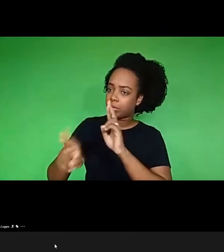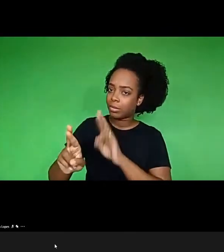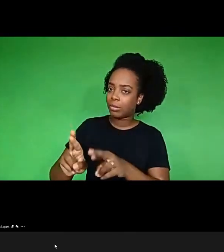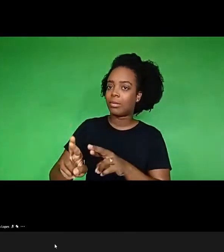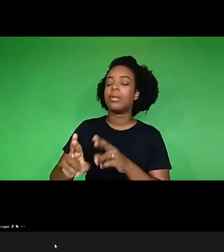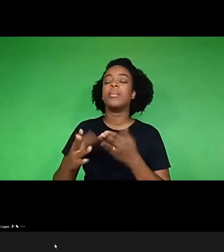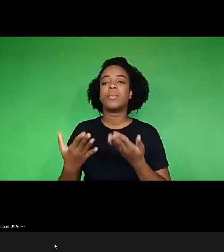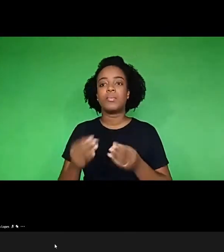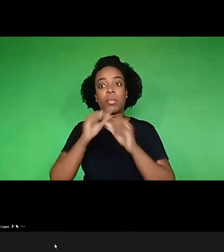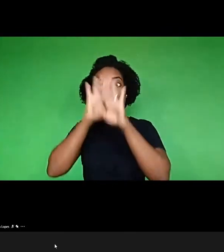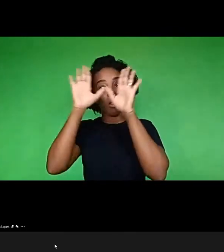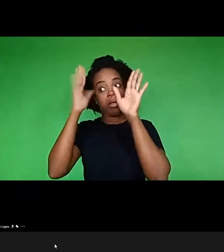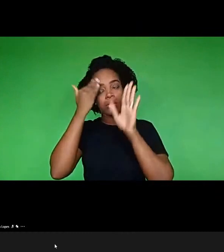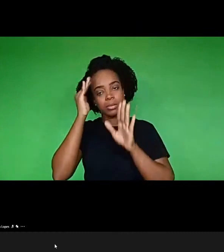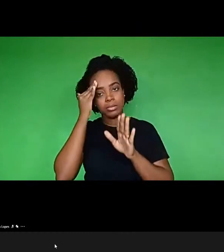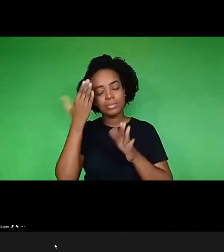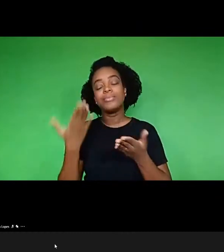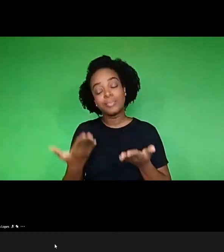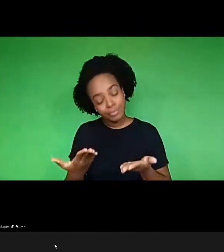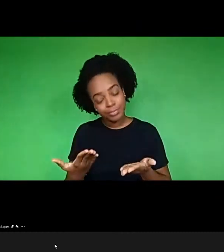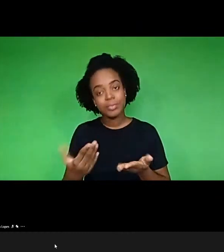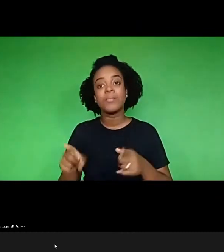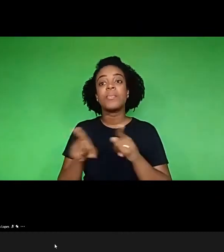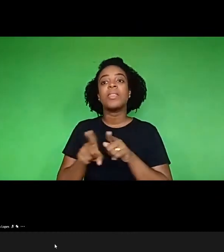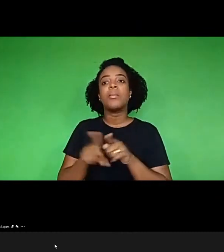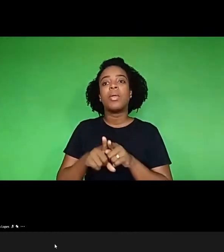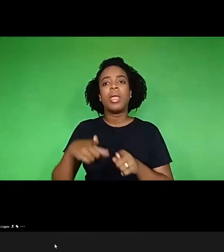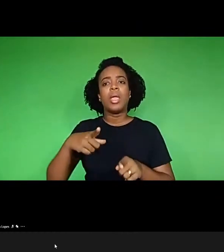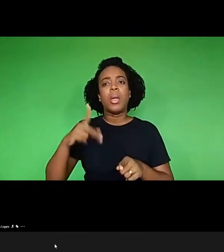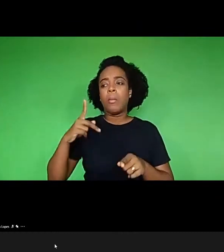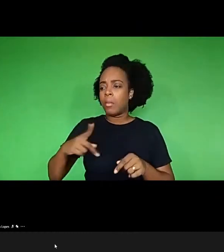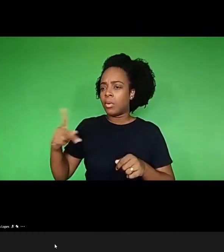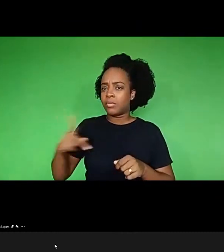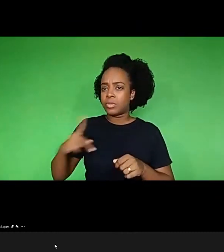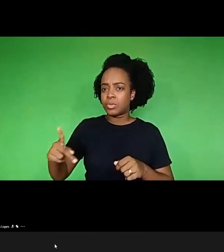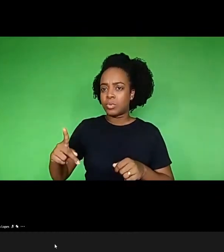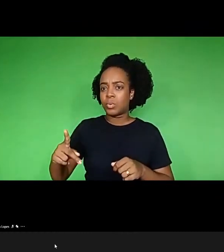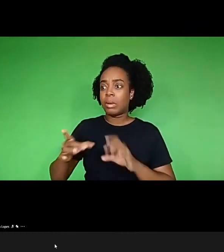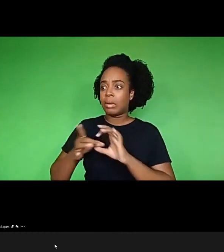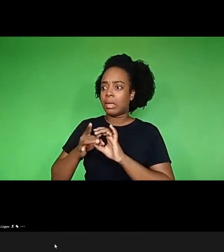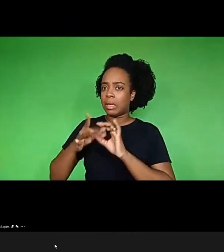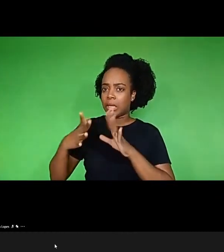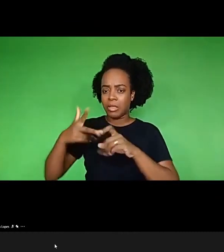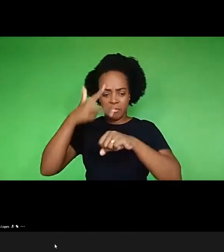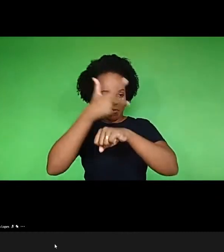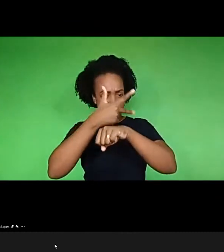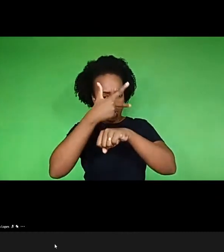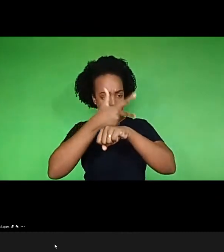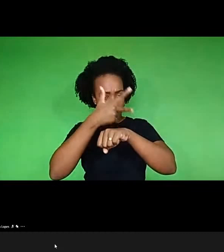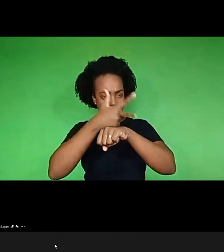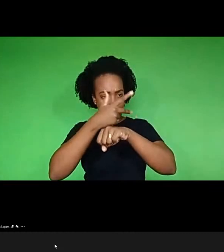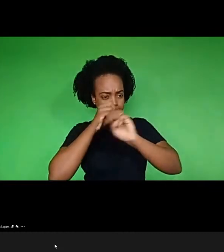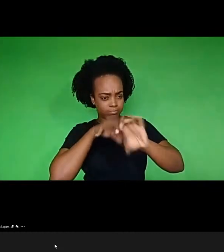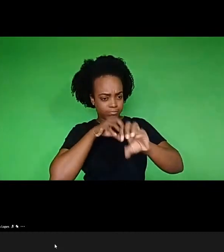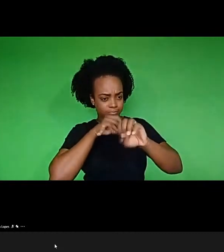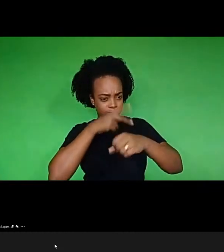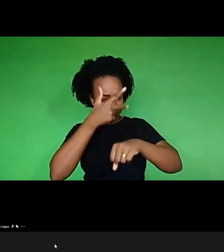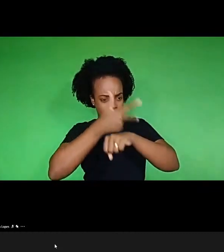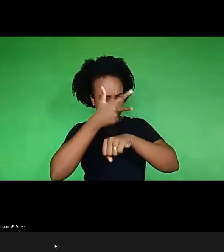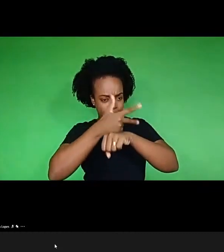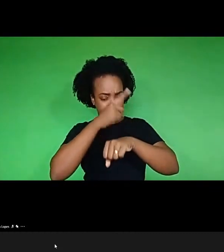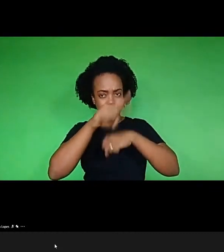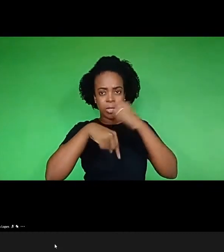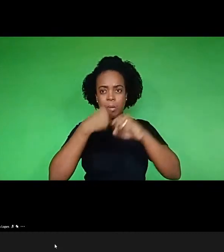estão disponíveis para gravar essas aulas, disponibilizar depois, né? Tudo isso vai ser conversado com cada um à